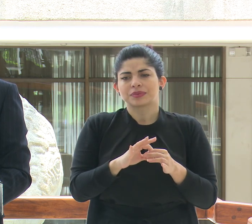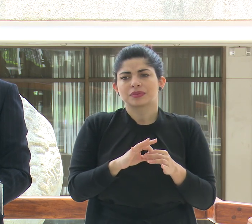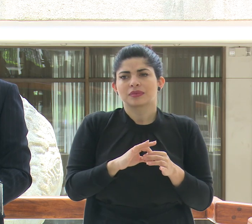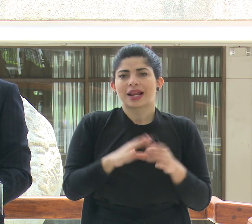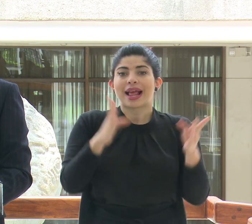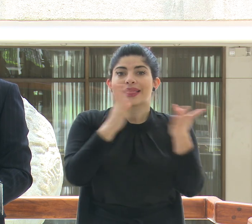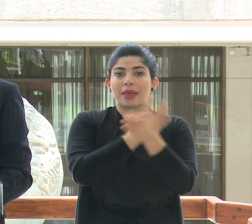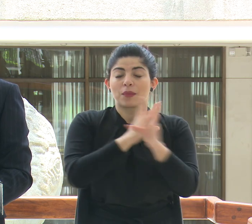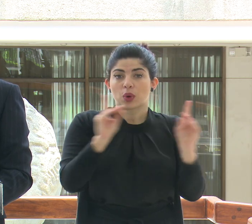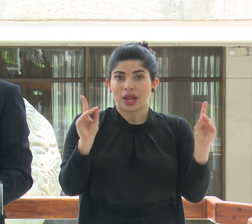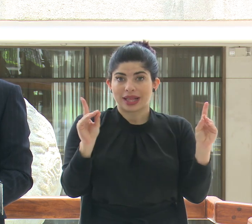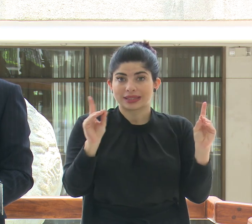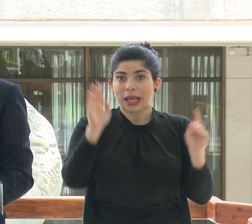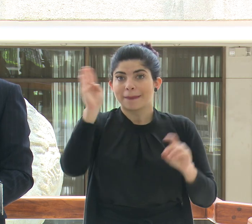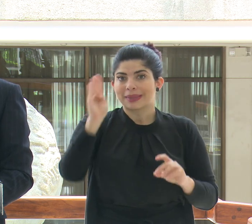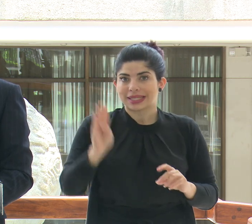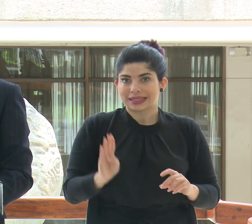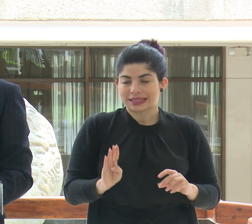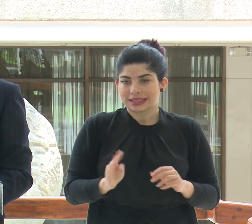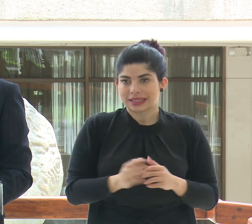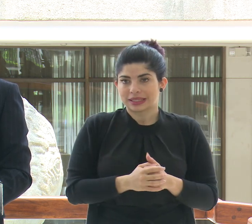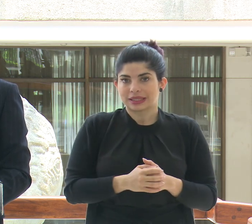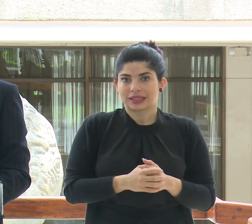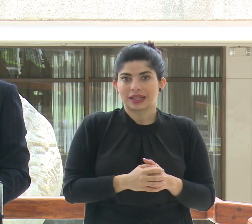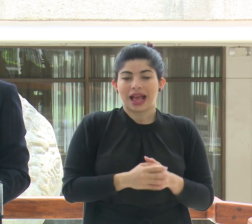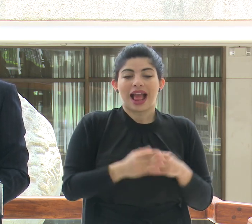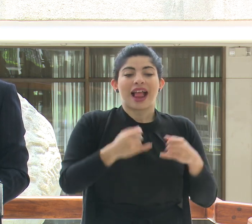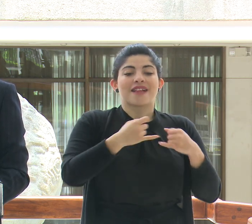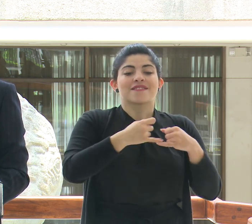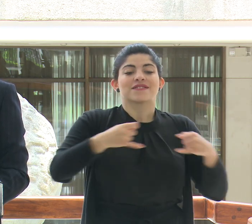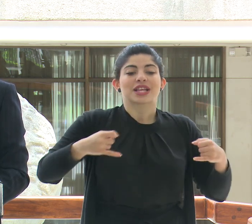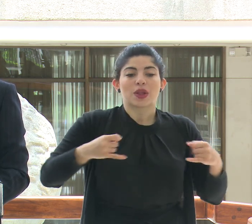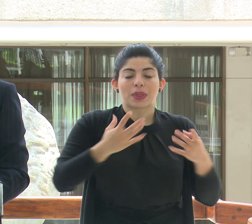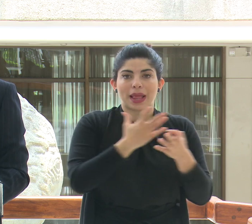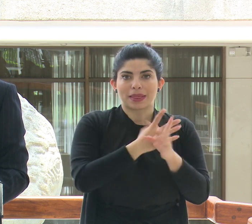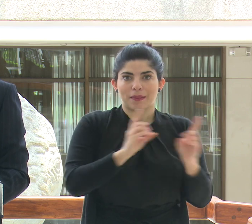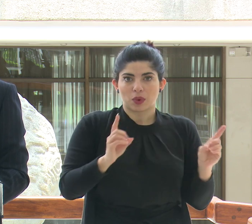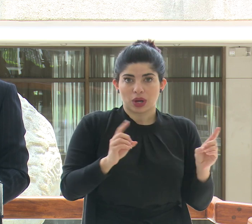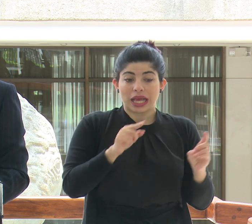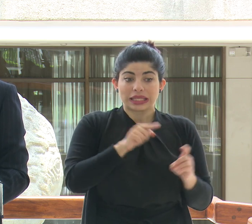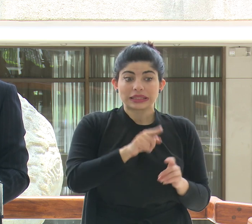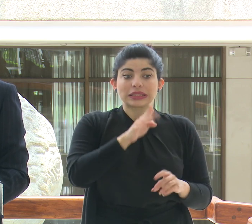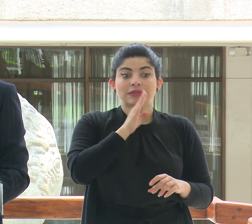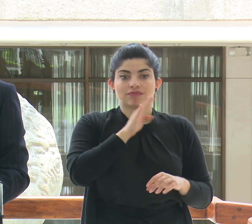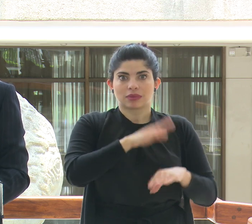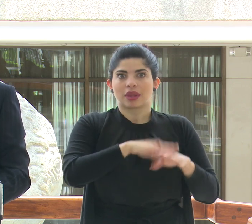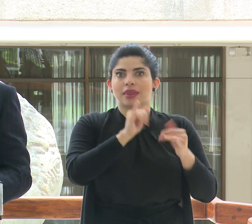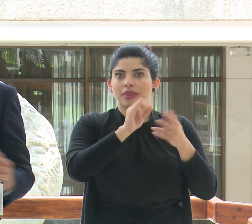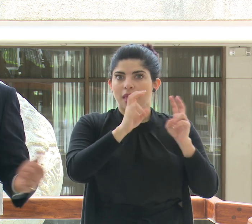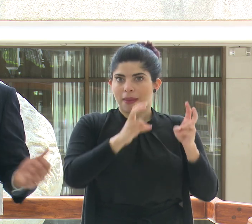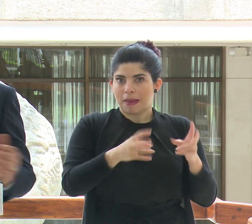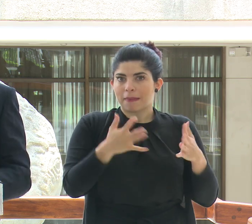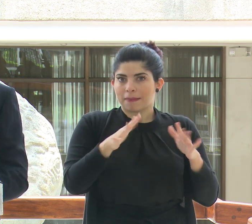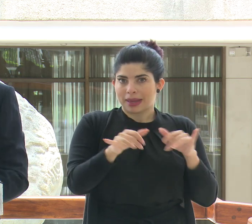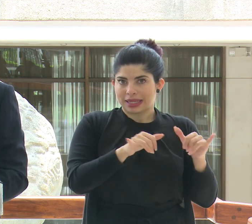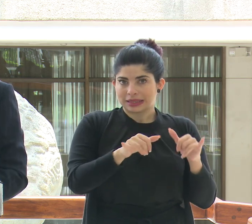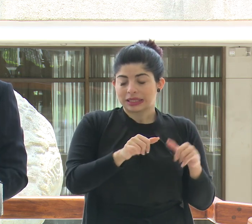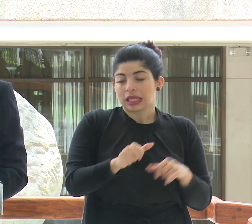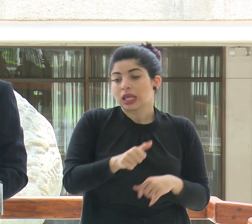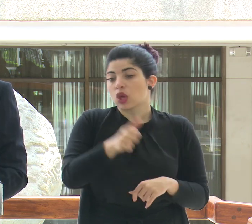la democracia en Brasil, Al filo de la democracia, que hablan de estos temas muy parecidos.